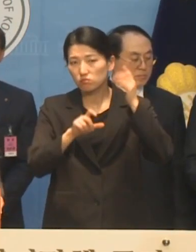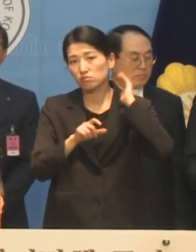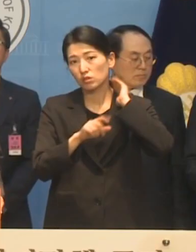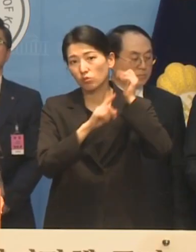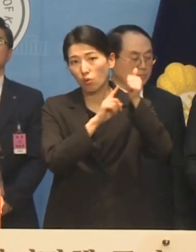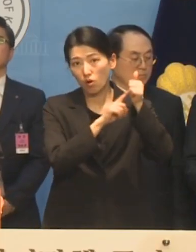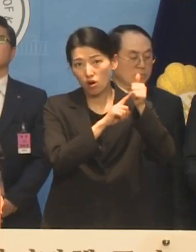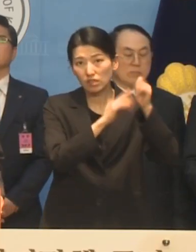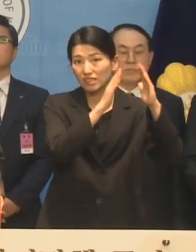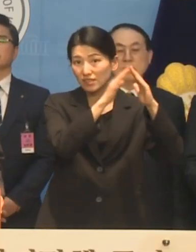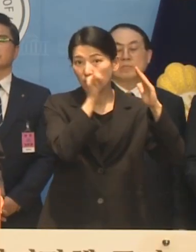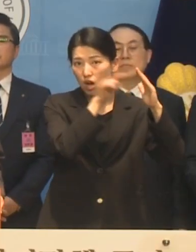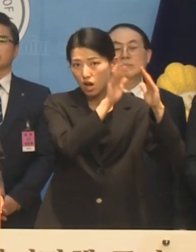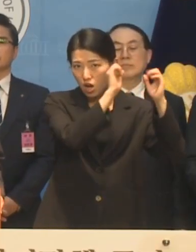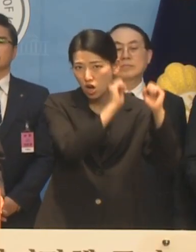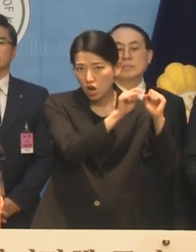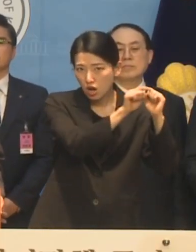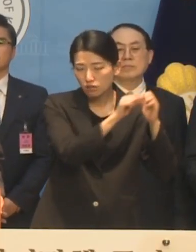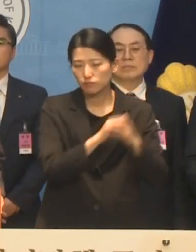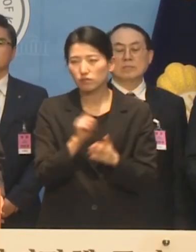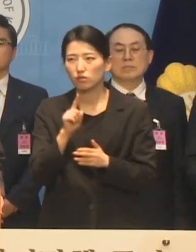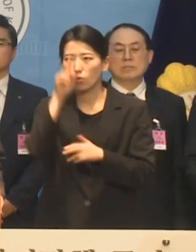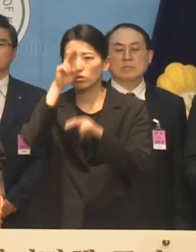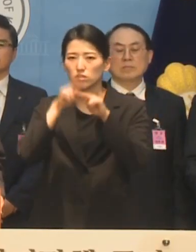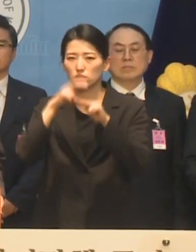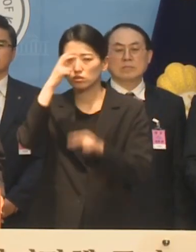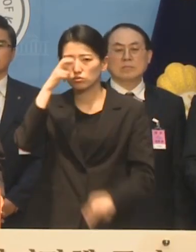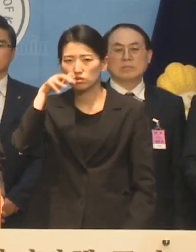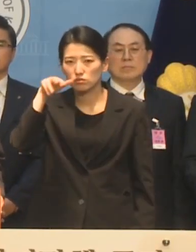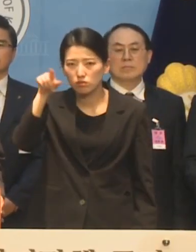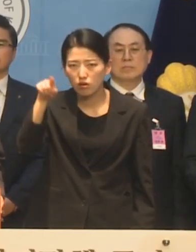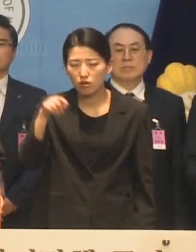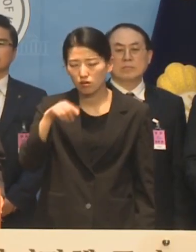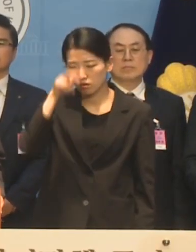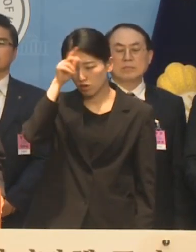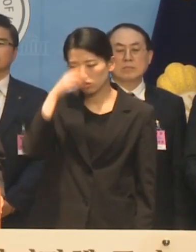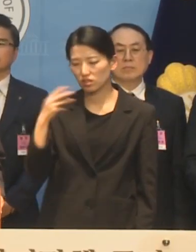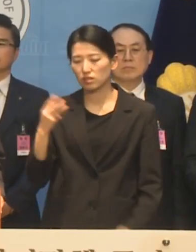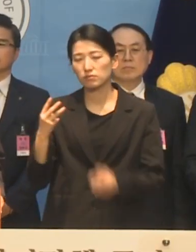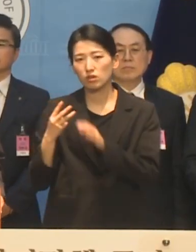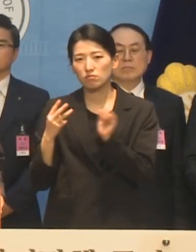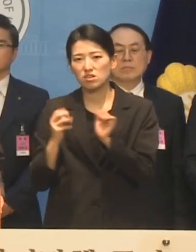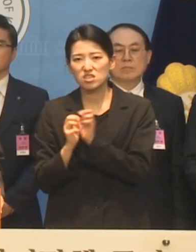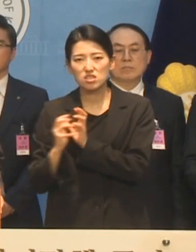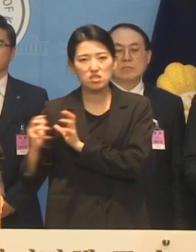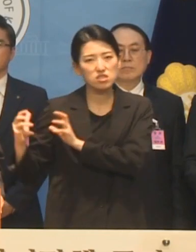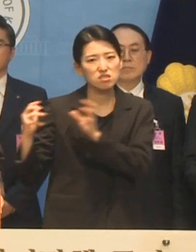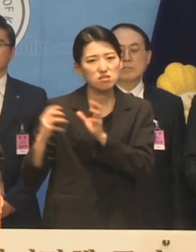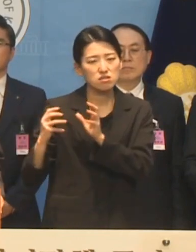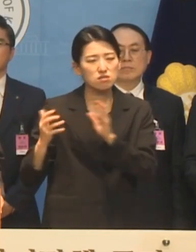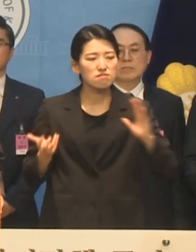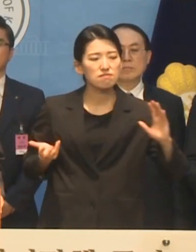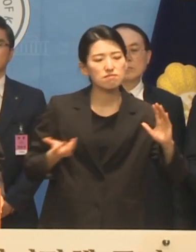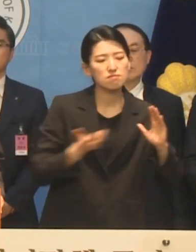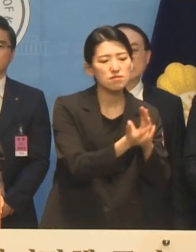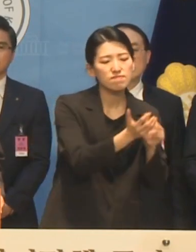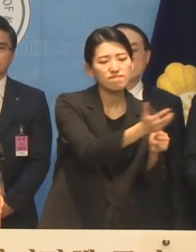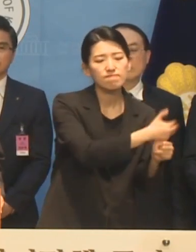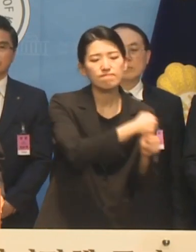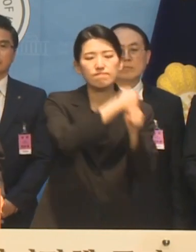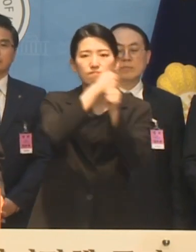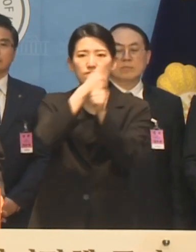대통령을 체포하기 위해 공수처와 경찰 3,000여 명이나 동원되는 초유의 사태가